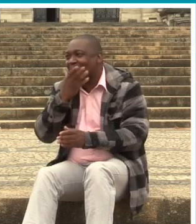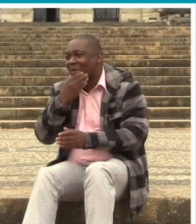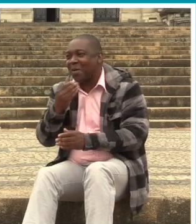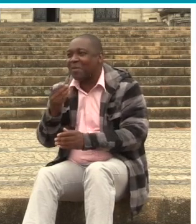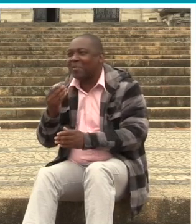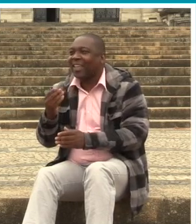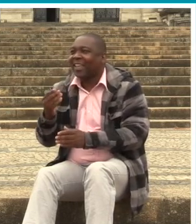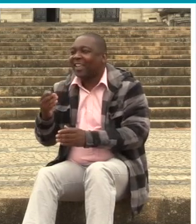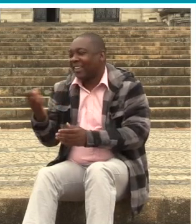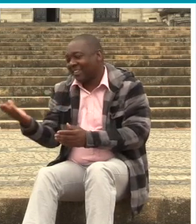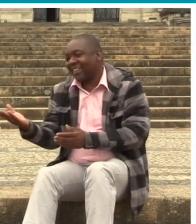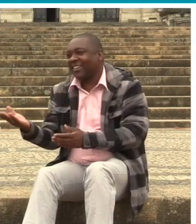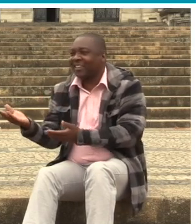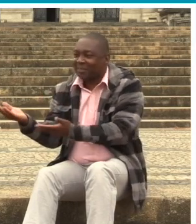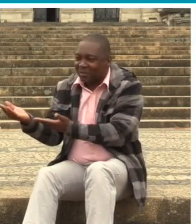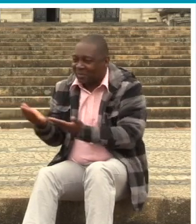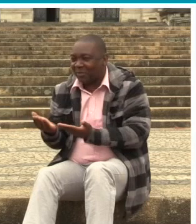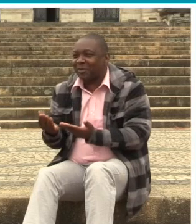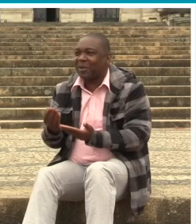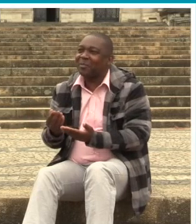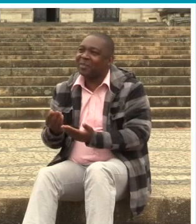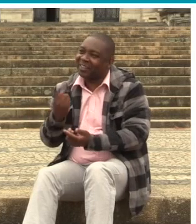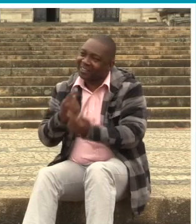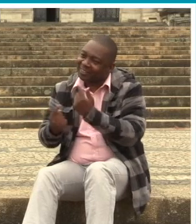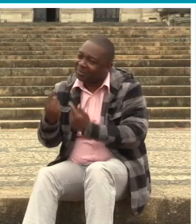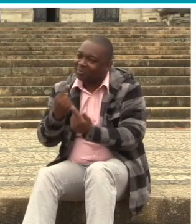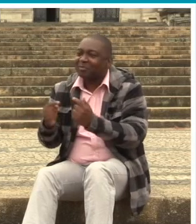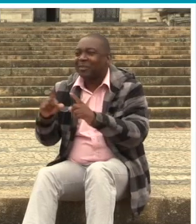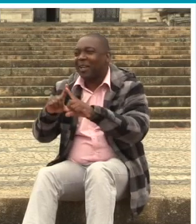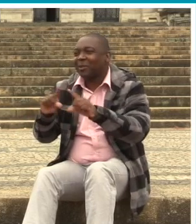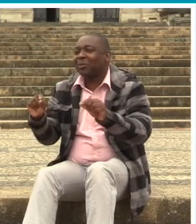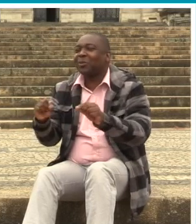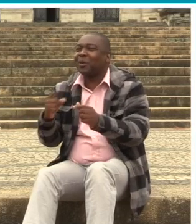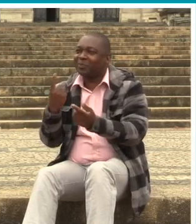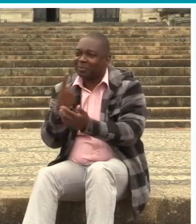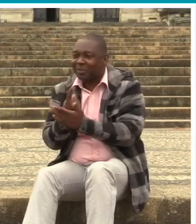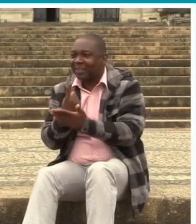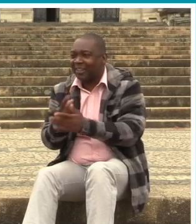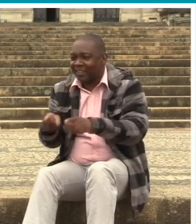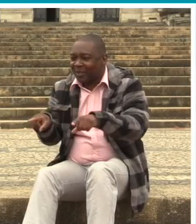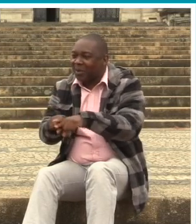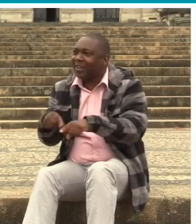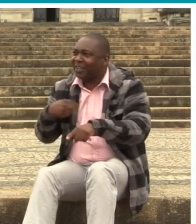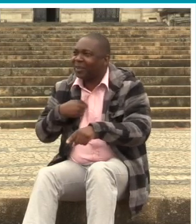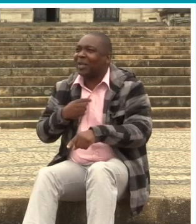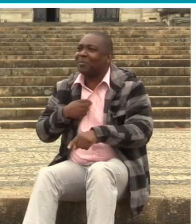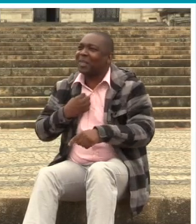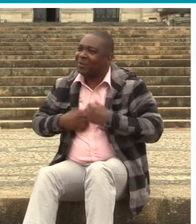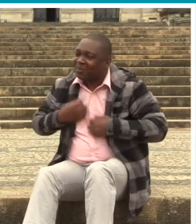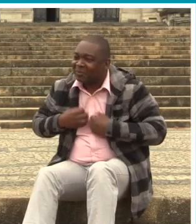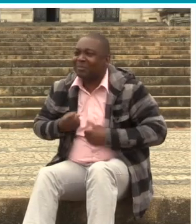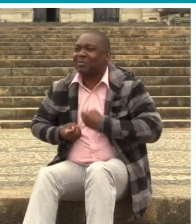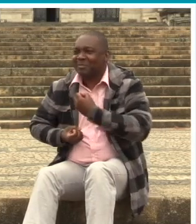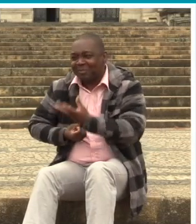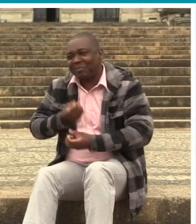estou muito agradecido pelo convite para discutirmos um pouco sobre assuntos